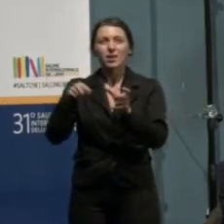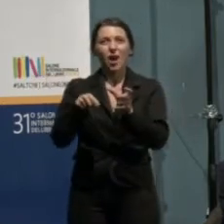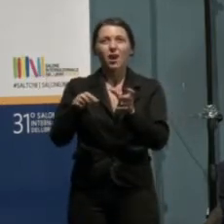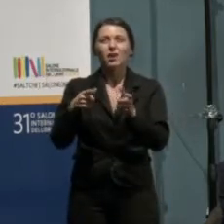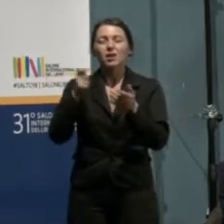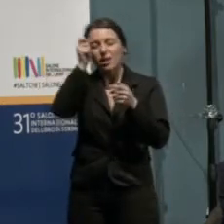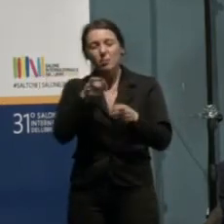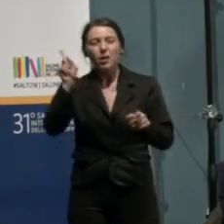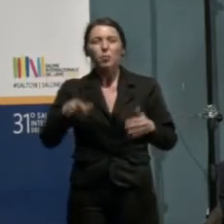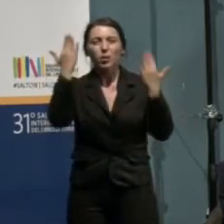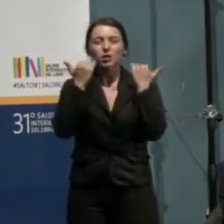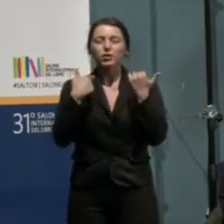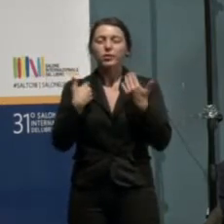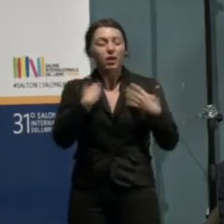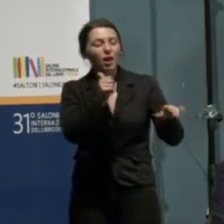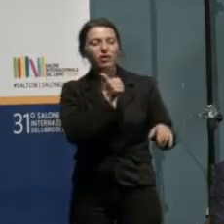soli